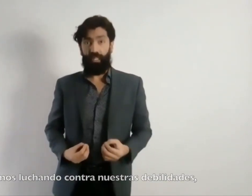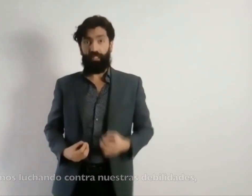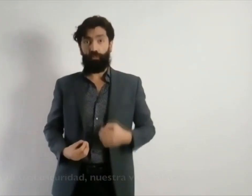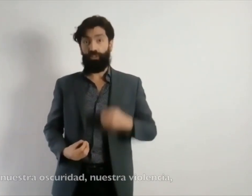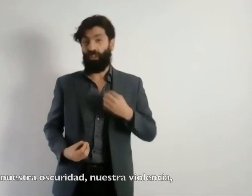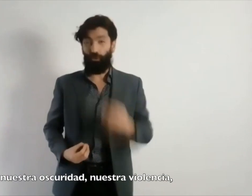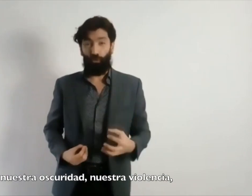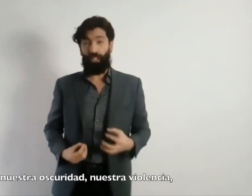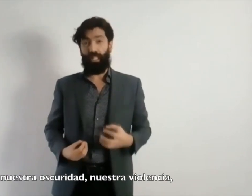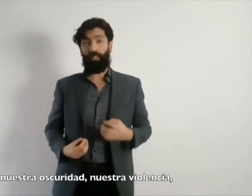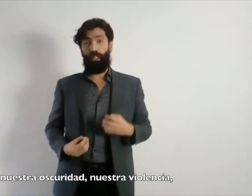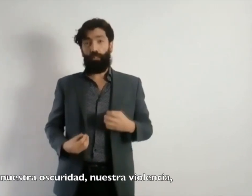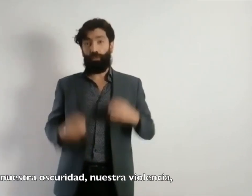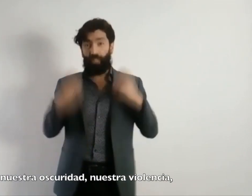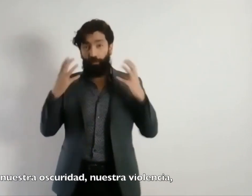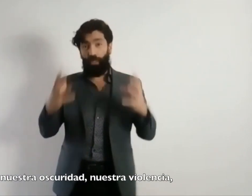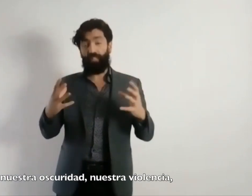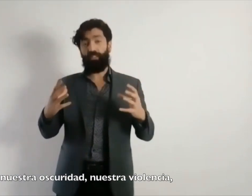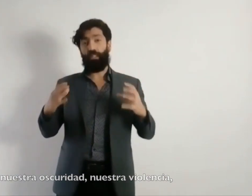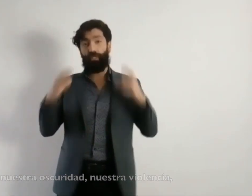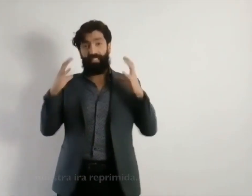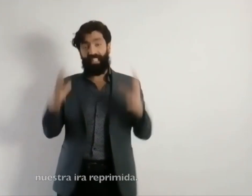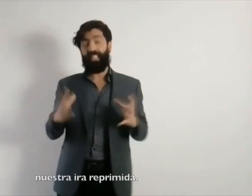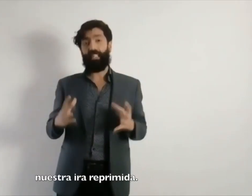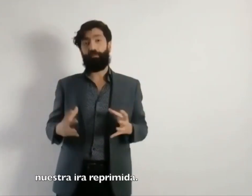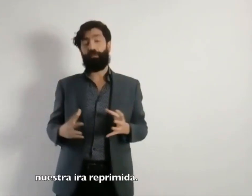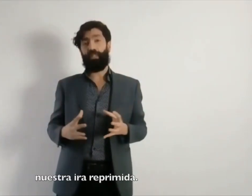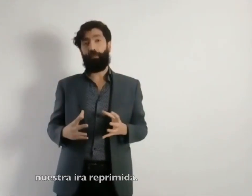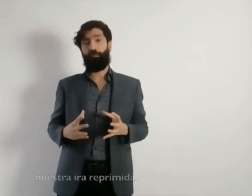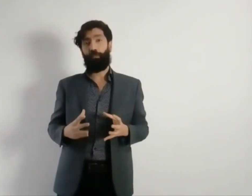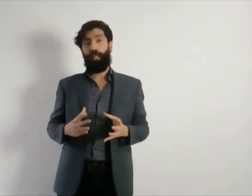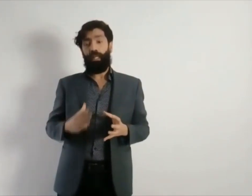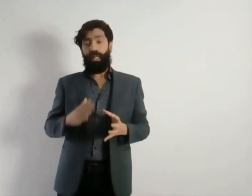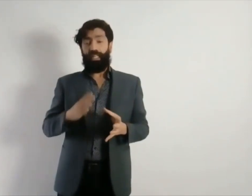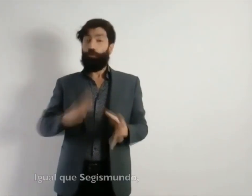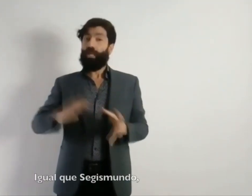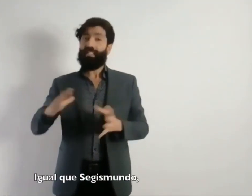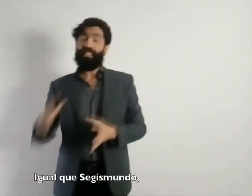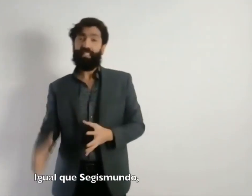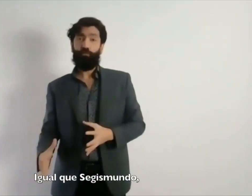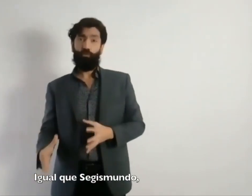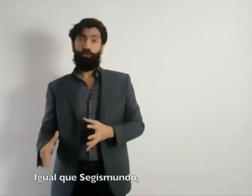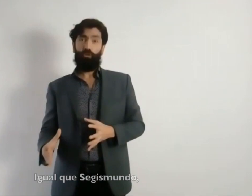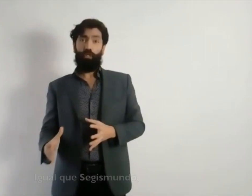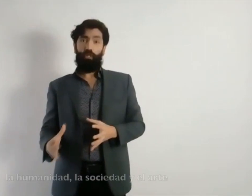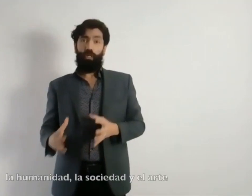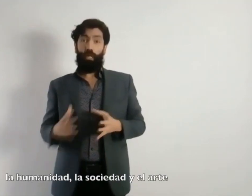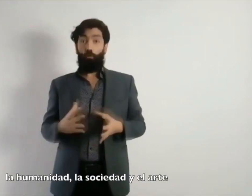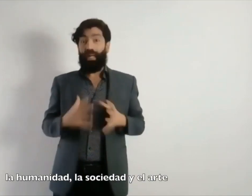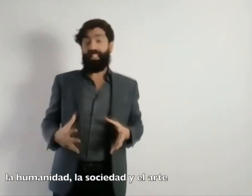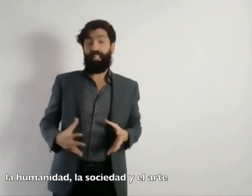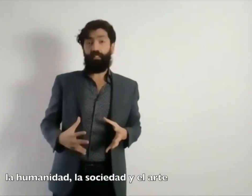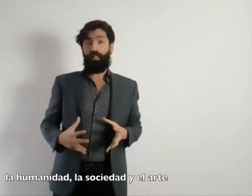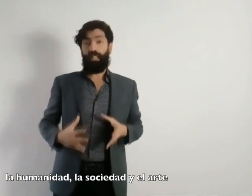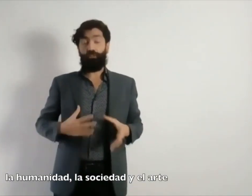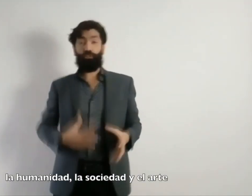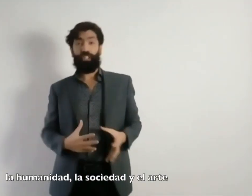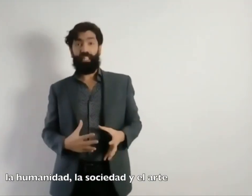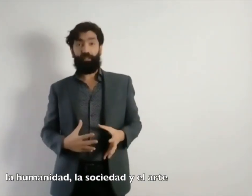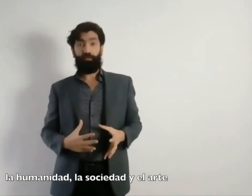debilidades, nuestra oscuridad, nuestra violencia, nuestra ira reprimida. Igual que Segismundo, la humanidad, la sociedad y